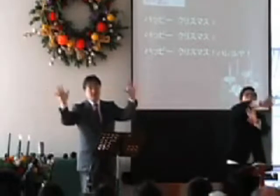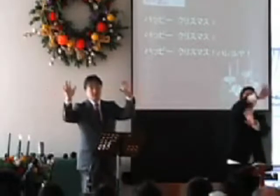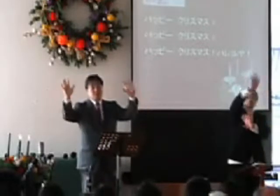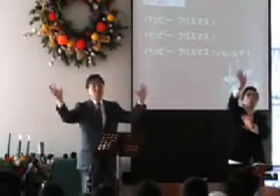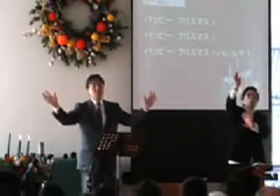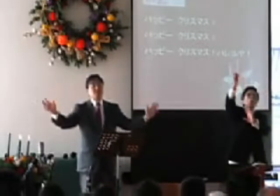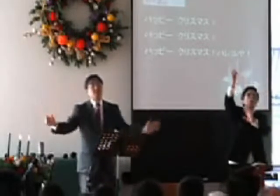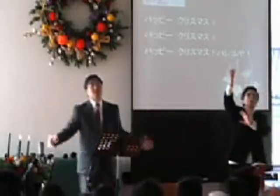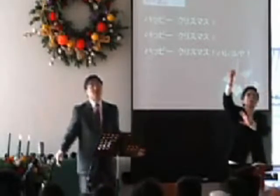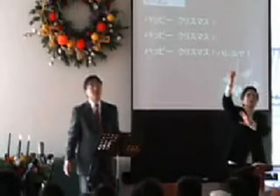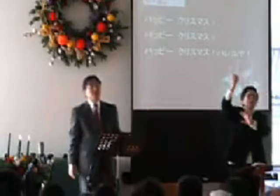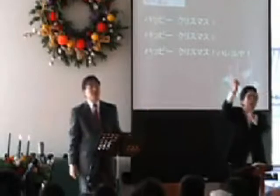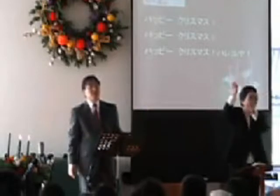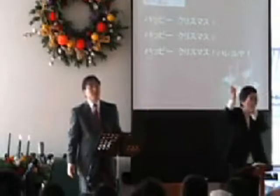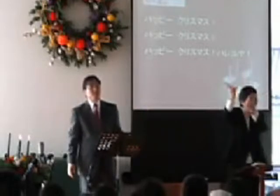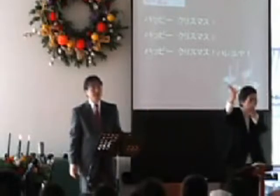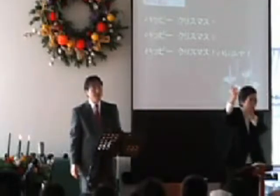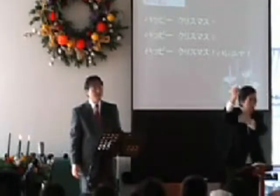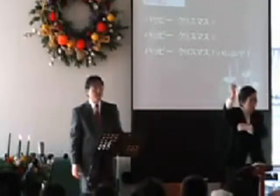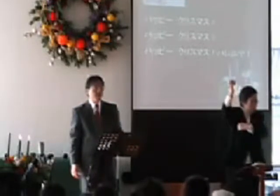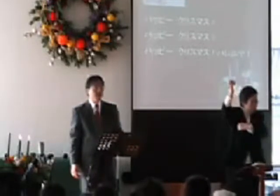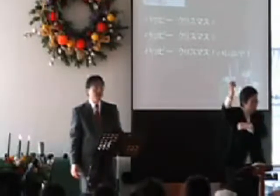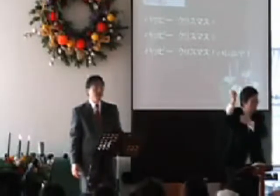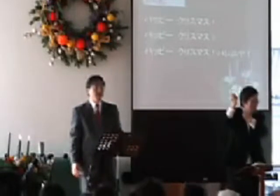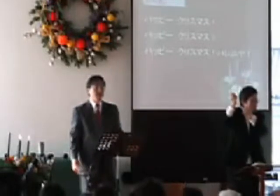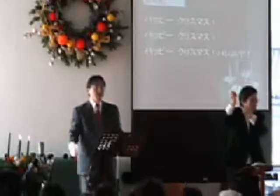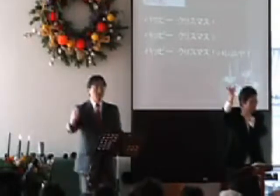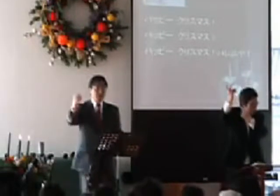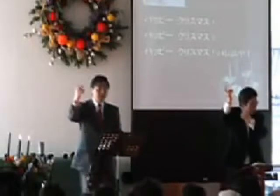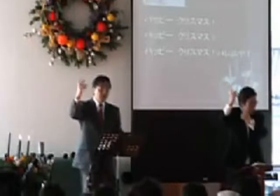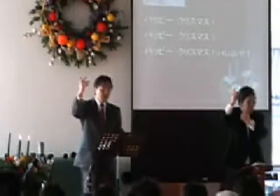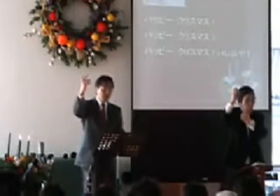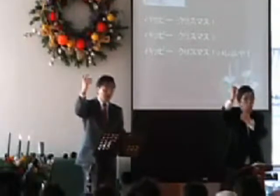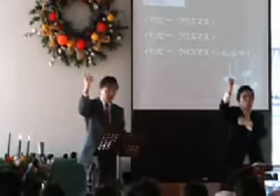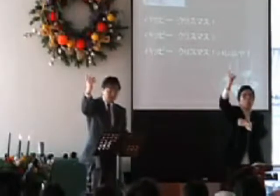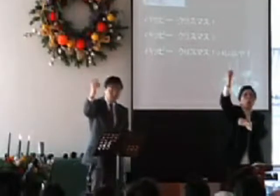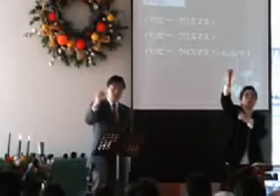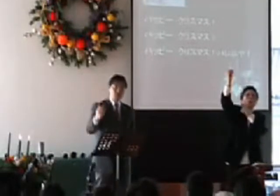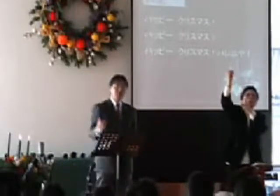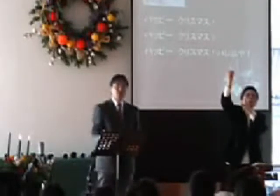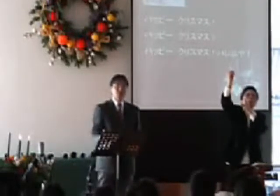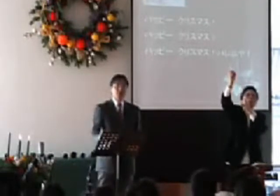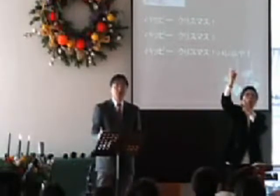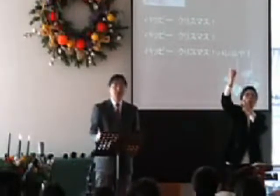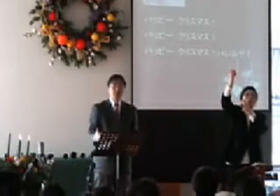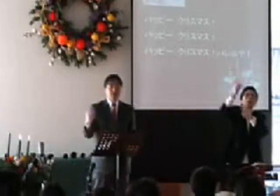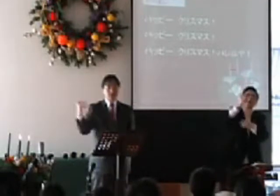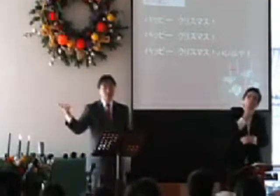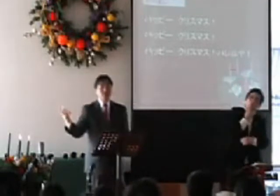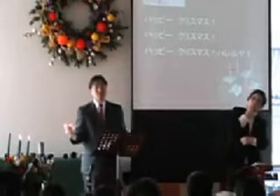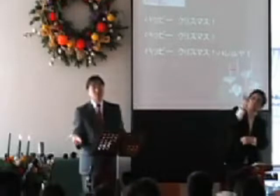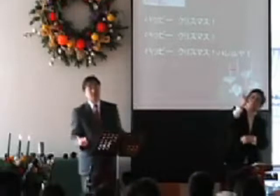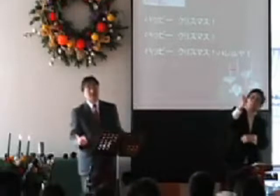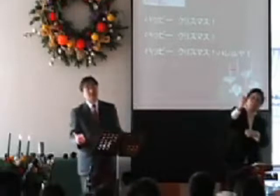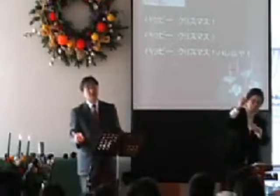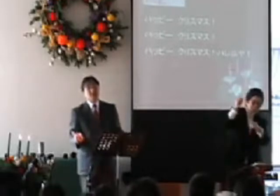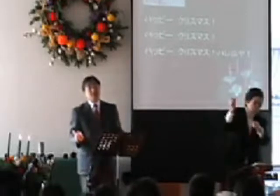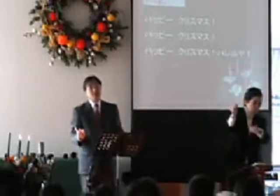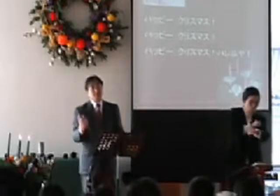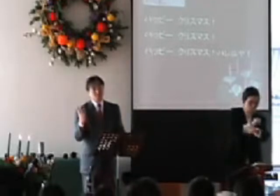人もいるんですけれども、何か不思議なことが起こるときには夜空に変化が起こると